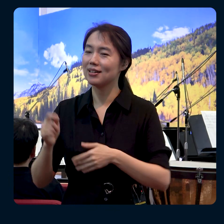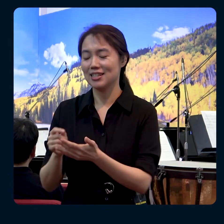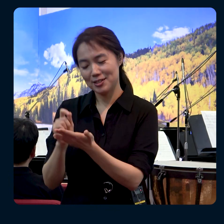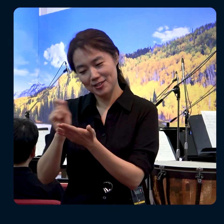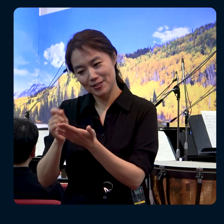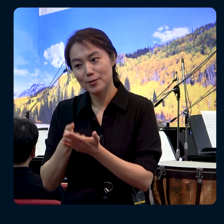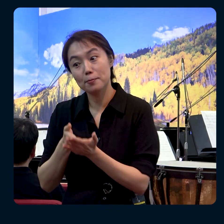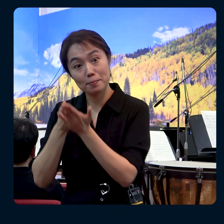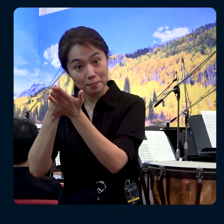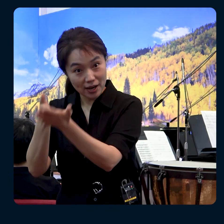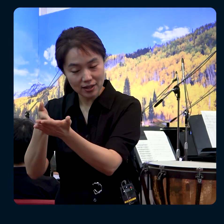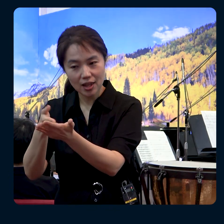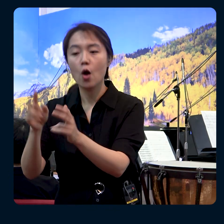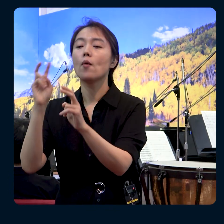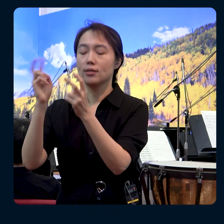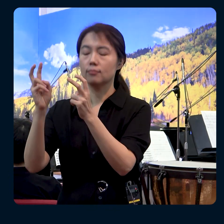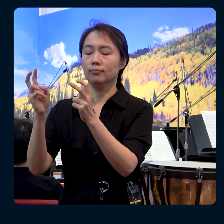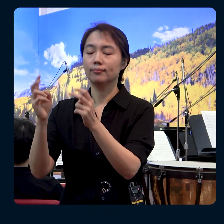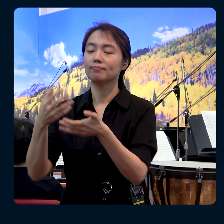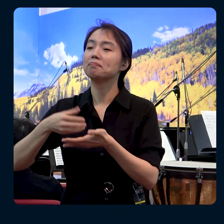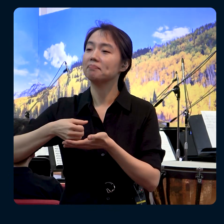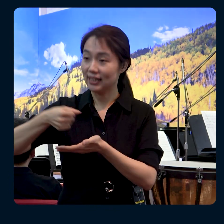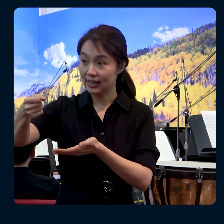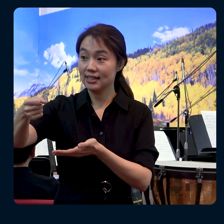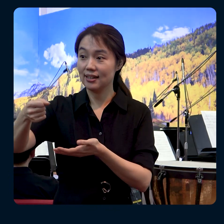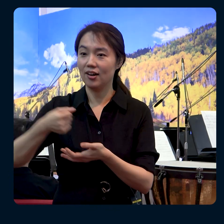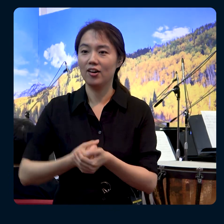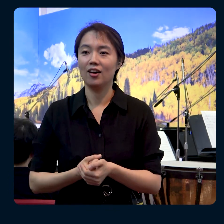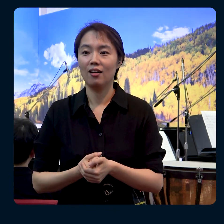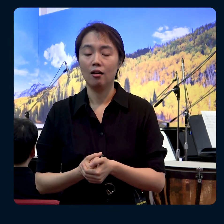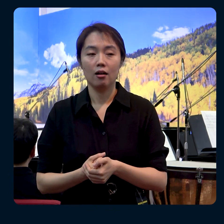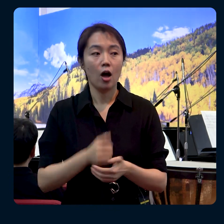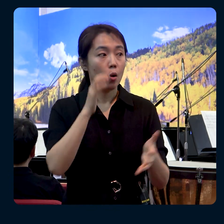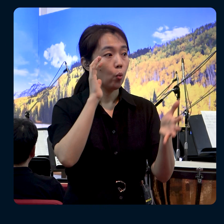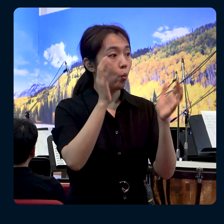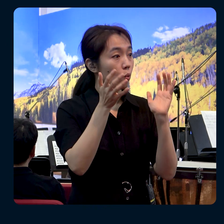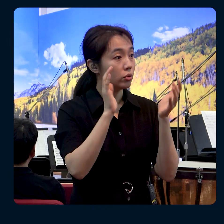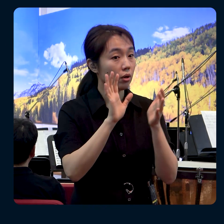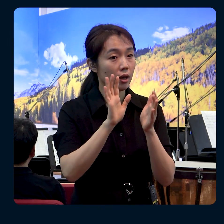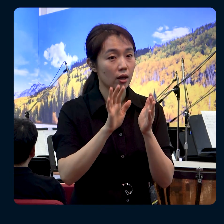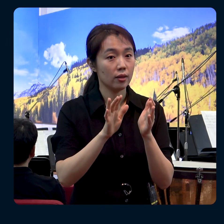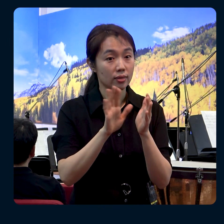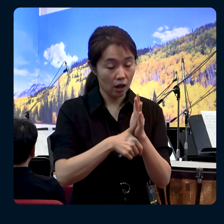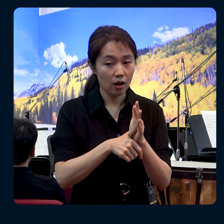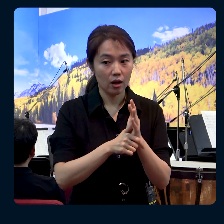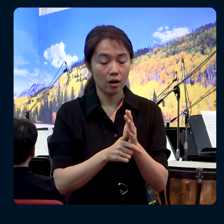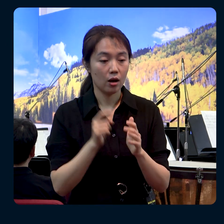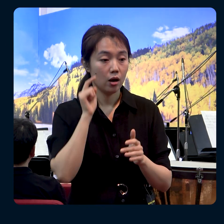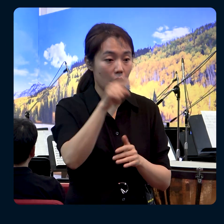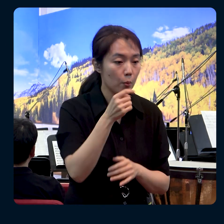회사한테 줬더니 회사에서 알았다고 받았어요. 그리고 막상 공청회 날 가보니까 오 마이 갓,